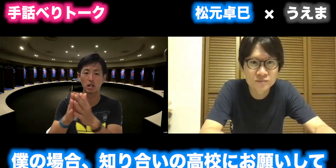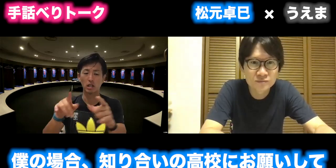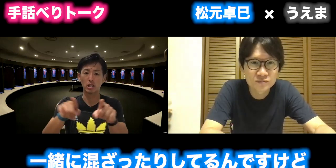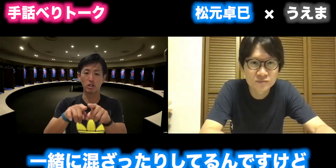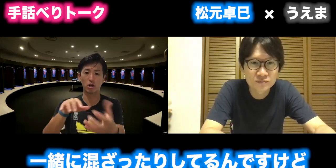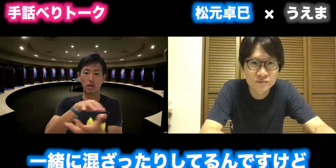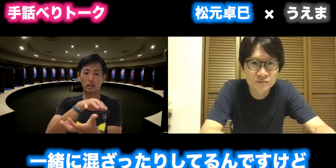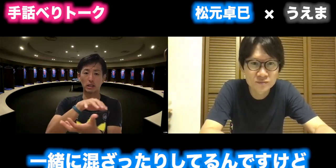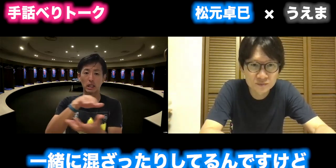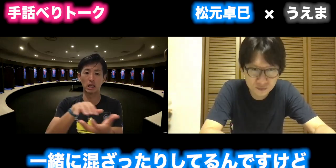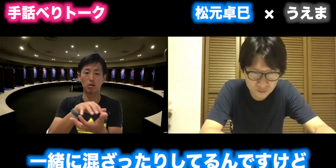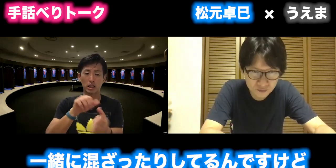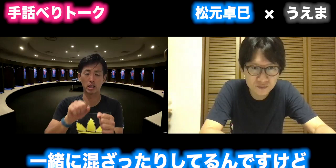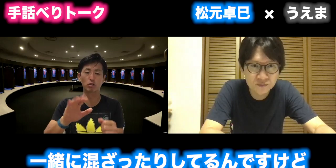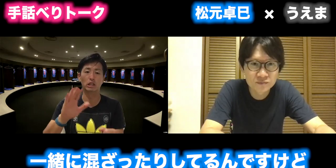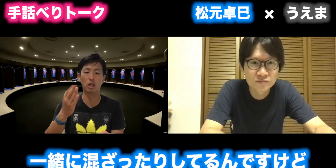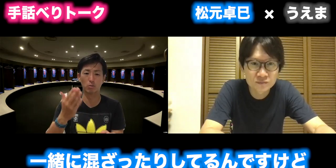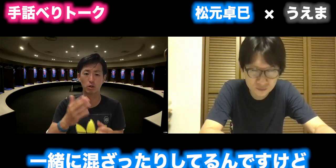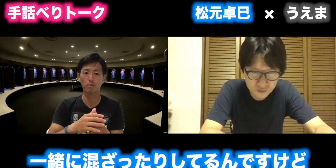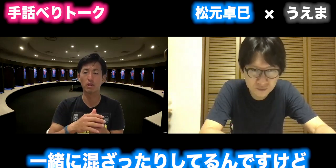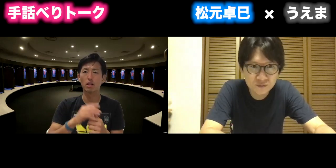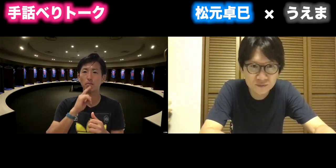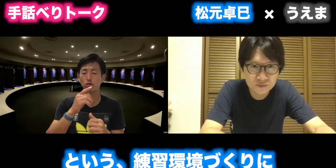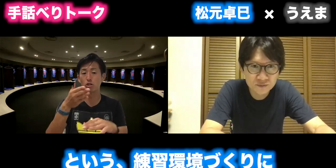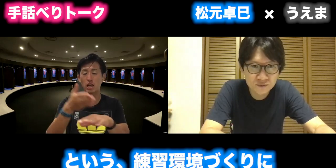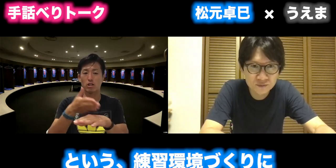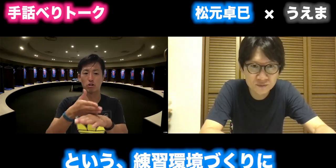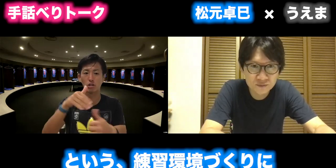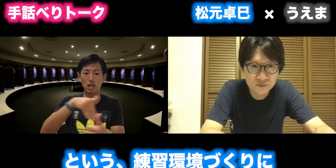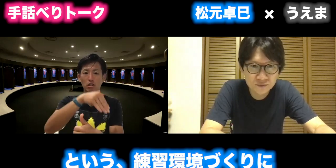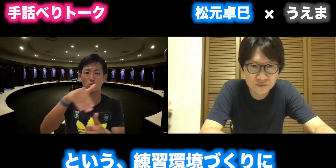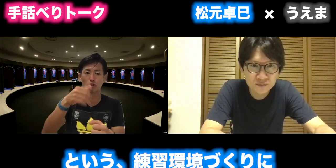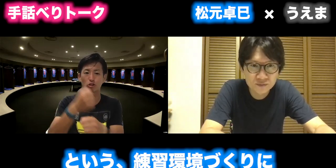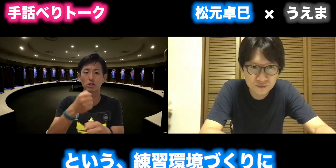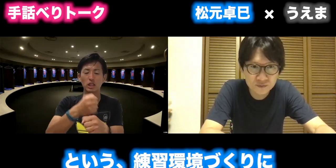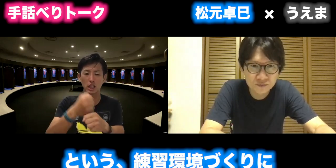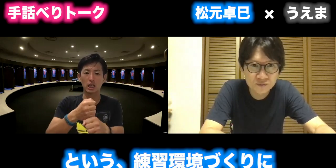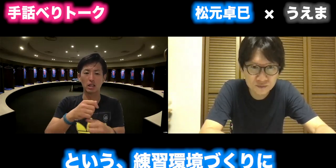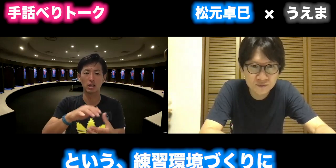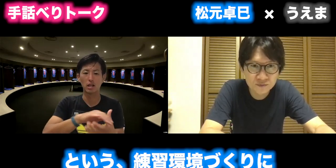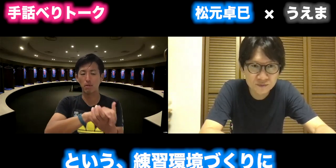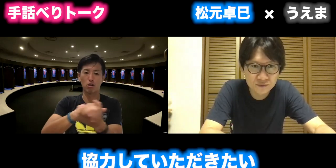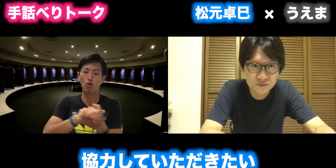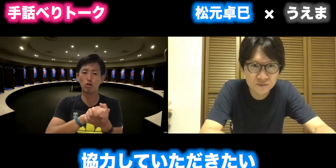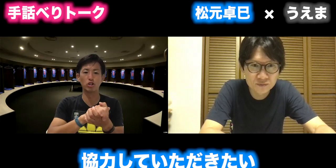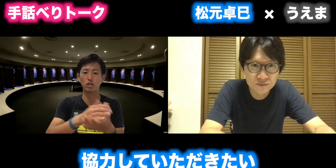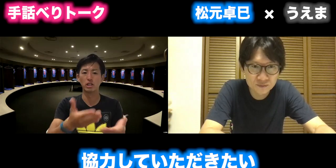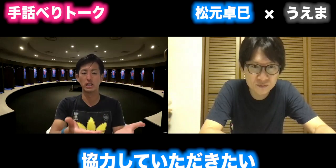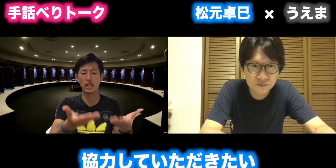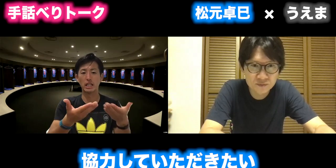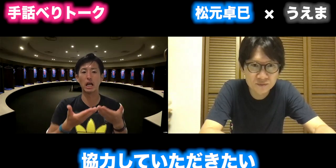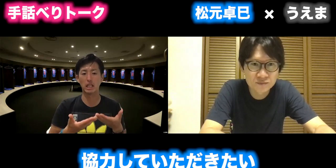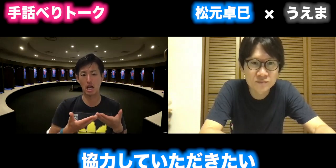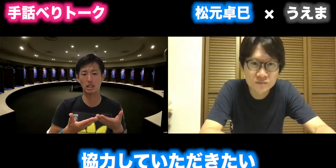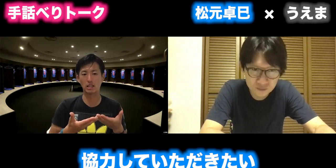一緒にまだ売ったりとかしてるんですけどもそういう練習環境づくりに協力し